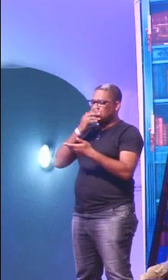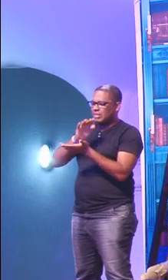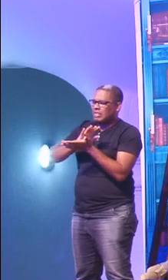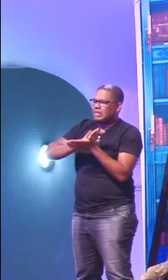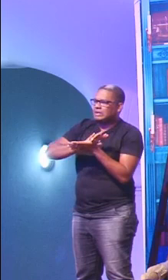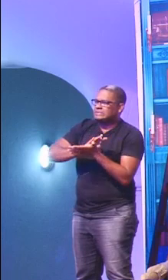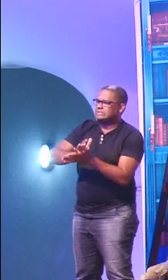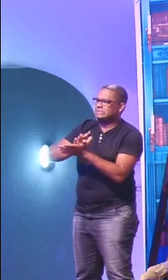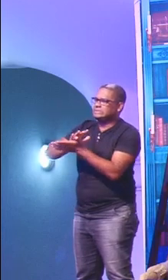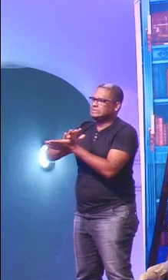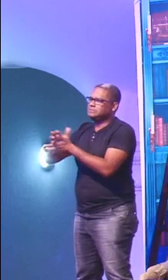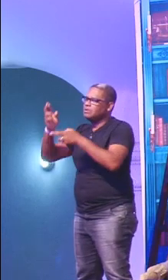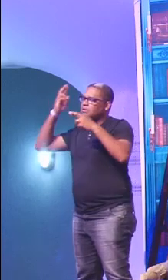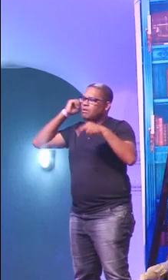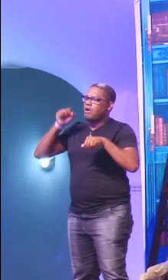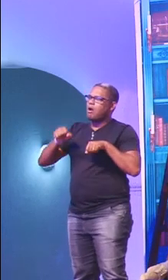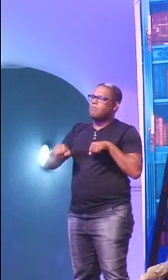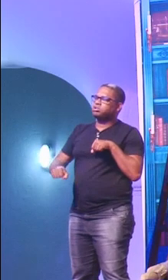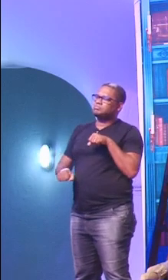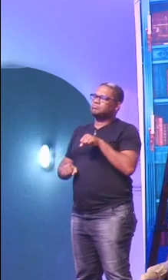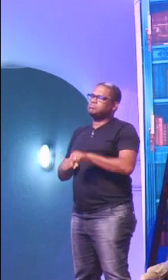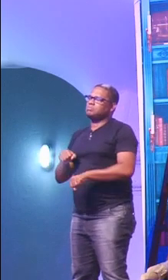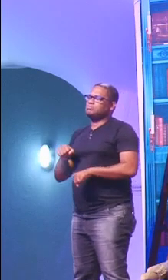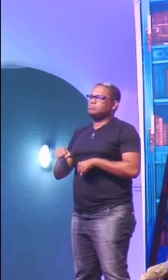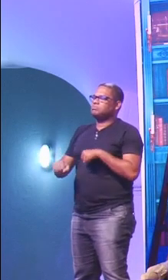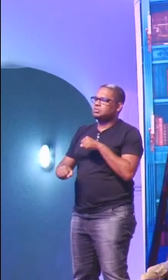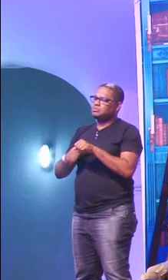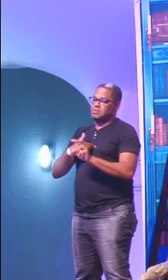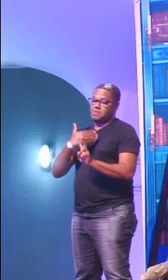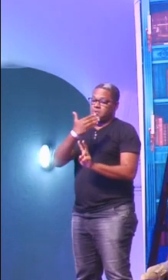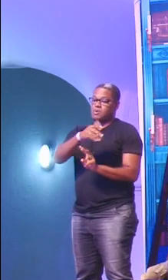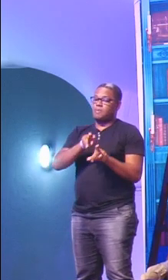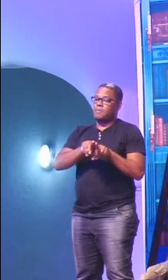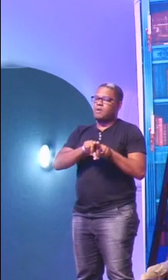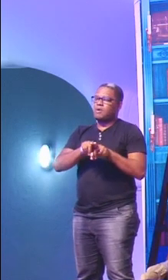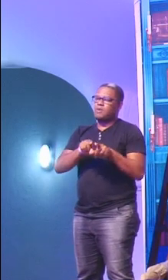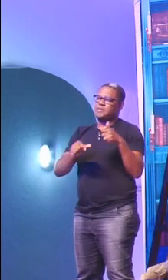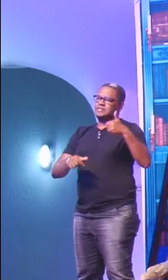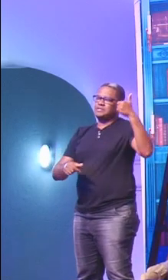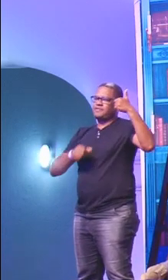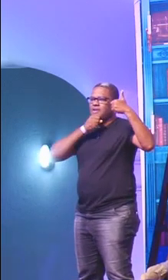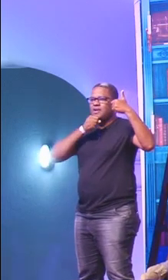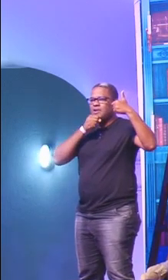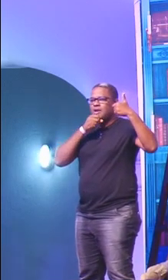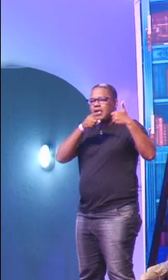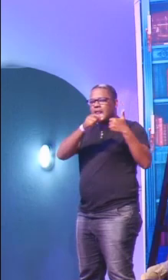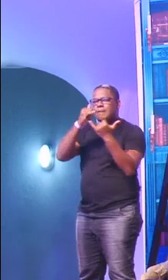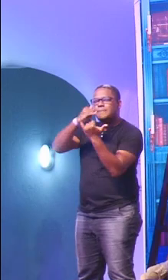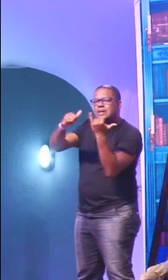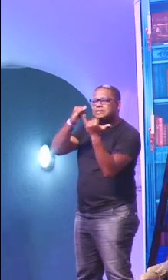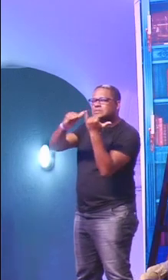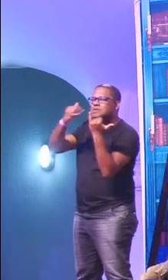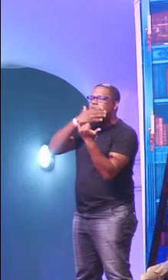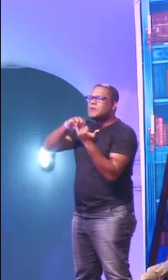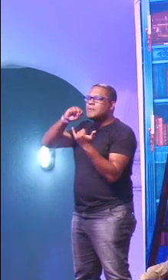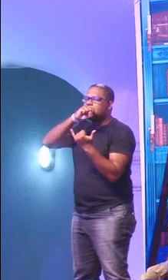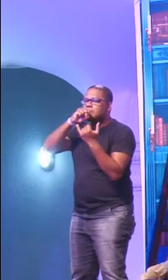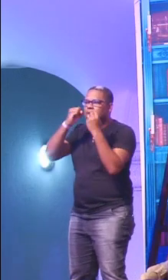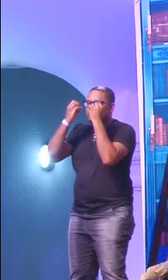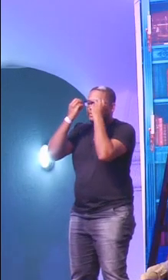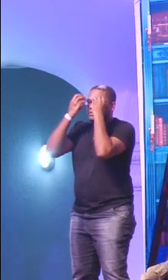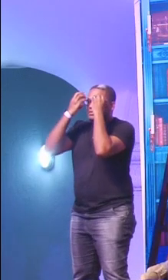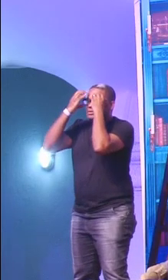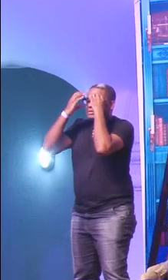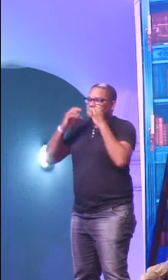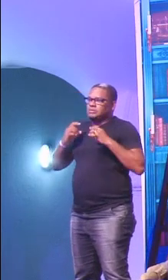pisoteados pelos carneiros pastando. Rafik, meu irmão mais velho, era o mais parecido com o pai, os olhos atemorizados, como